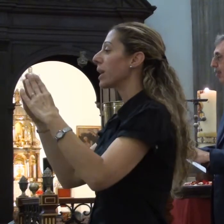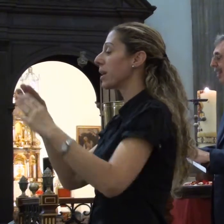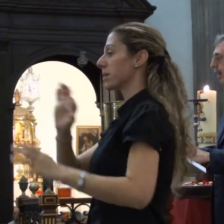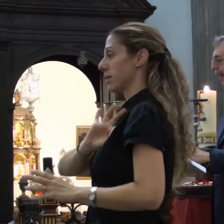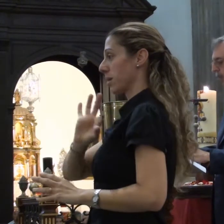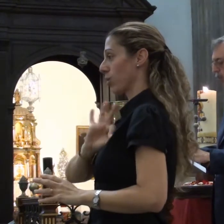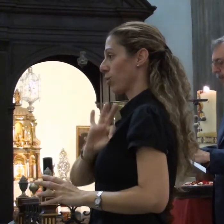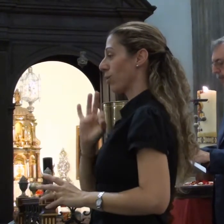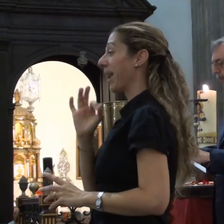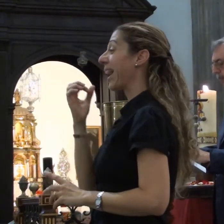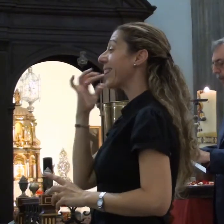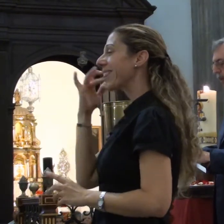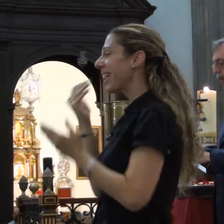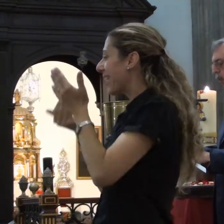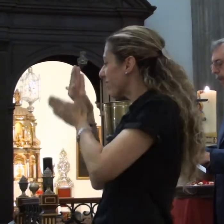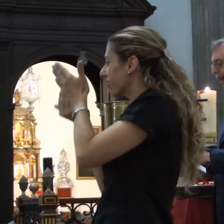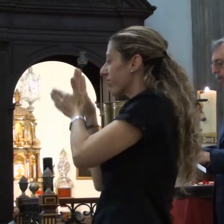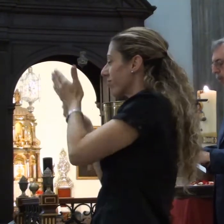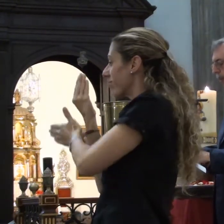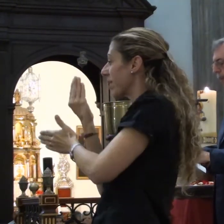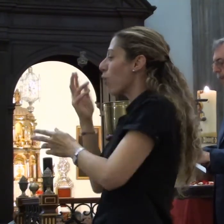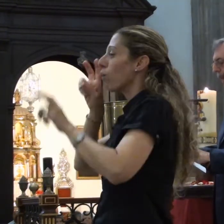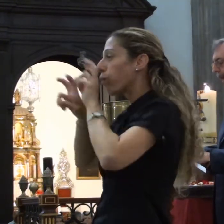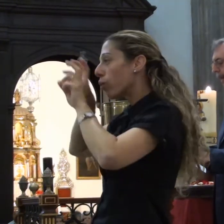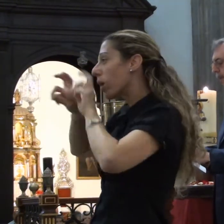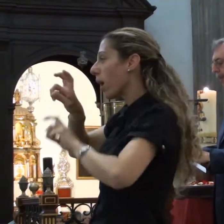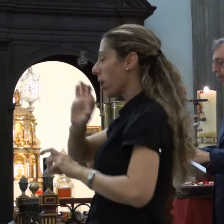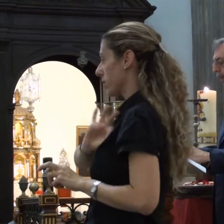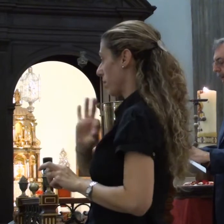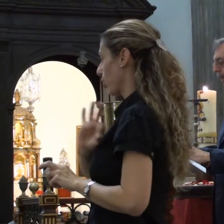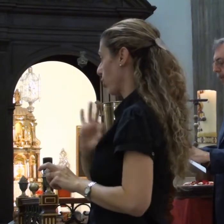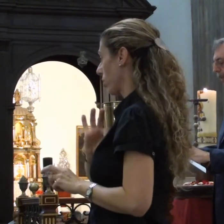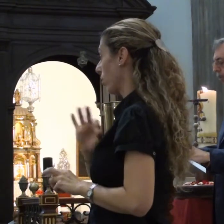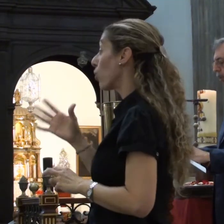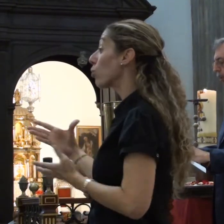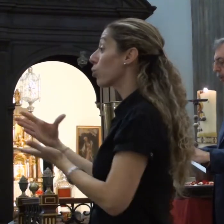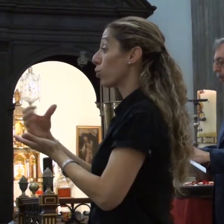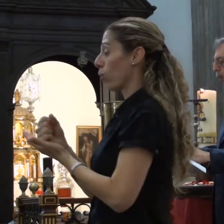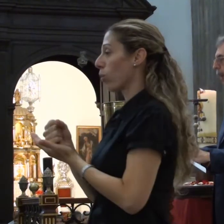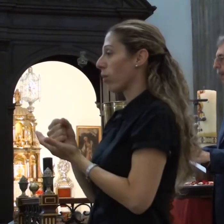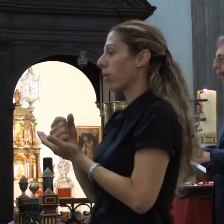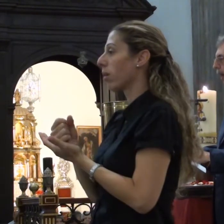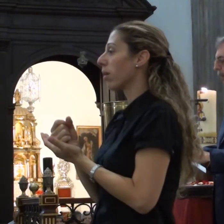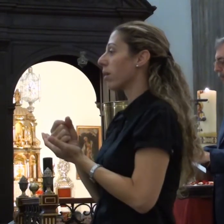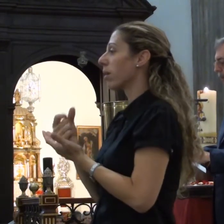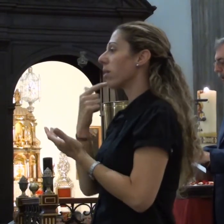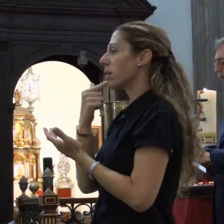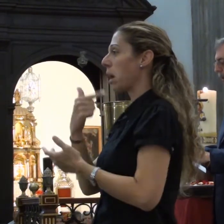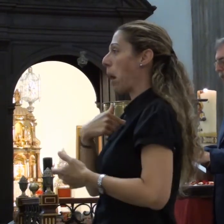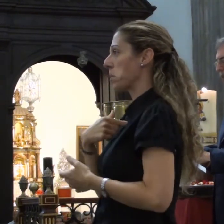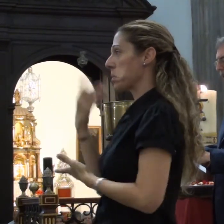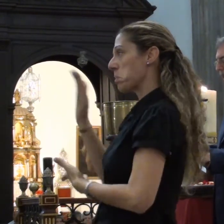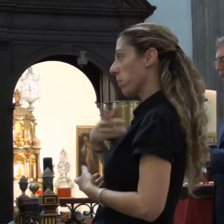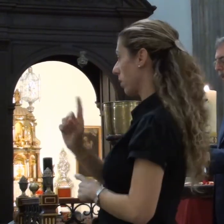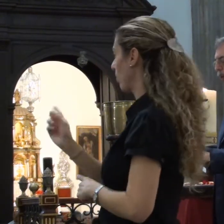día sin descanso no hay razón para que alguien piense que esta invitación no es para él